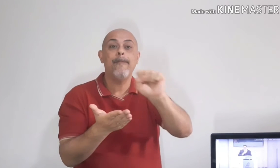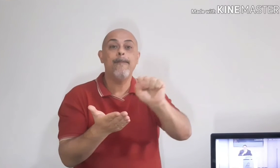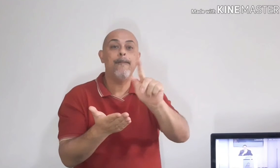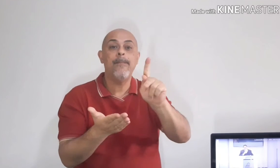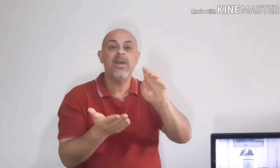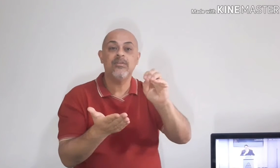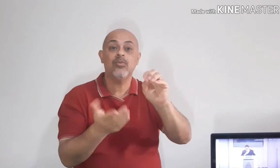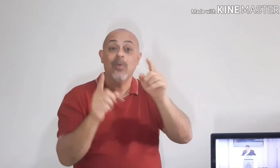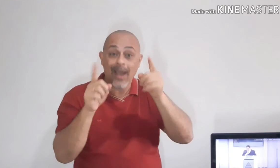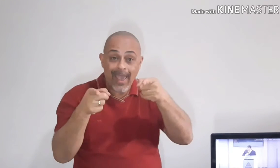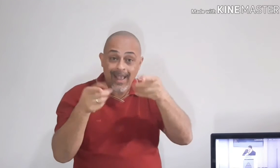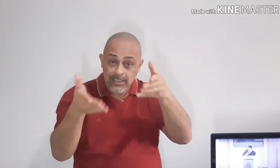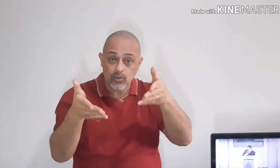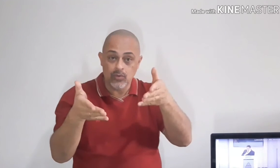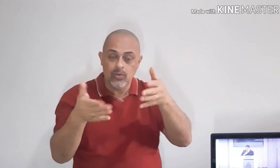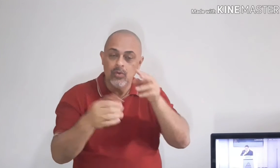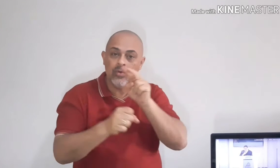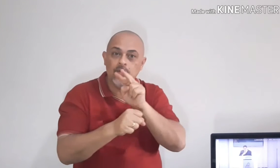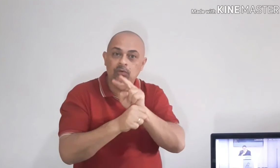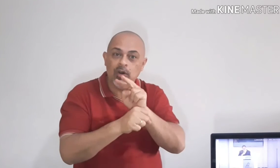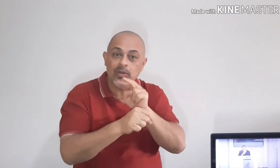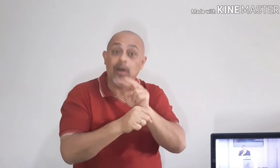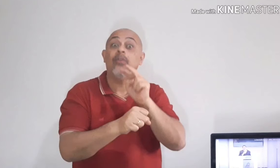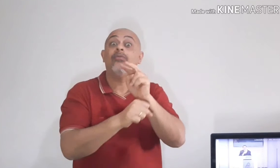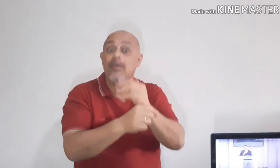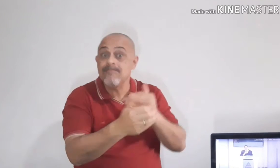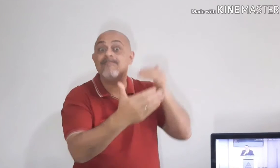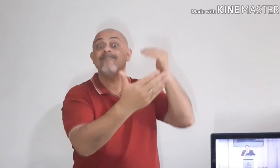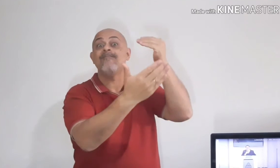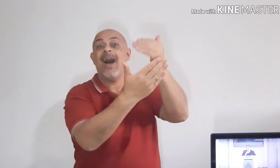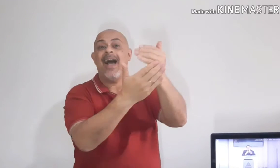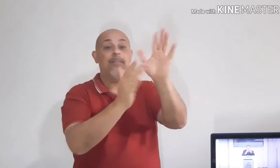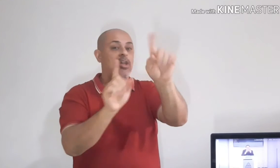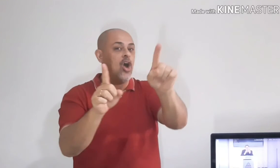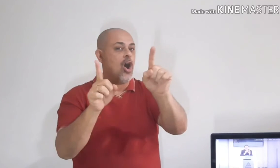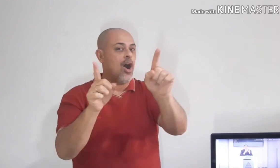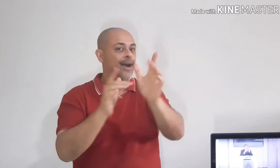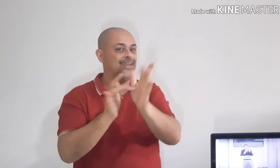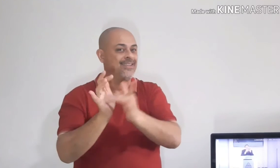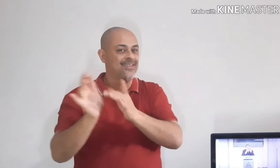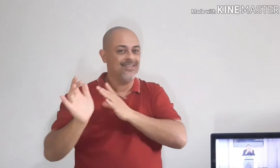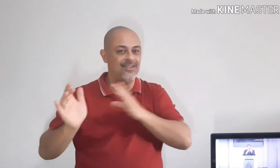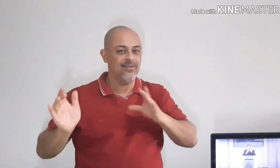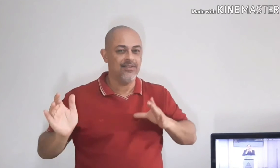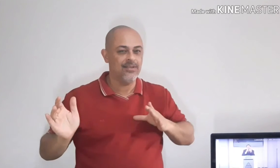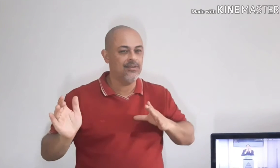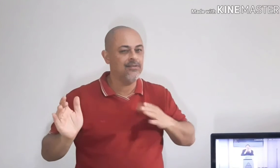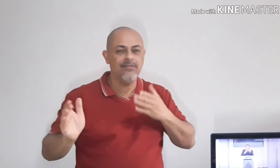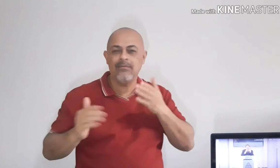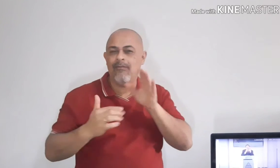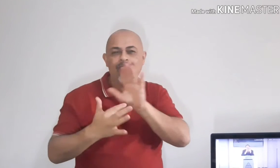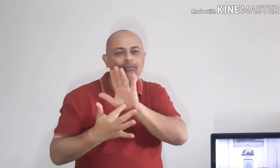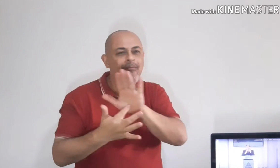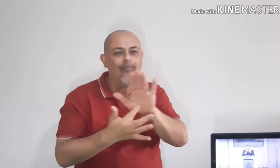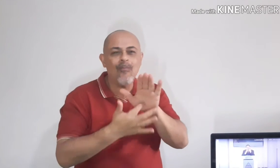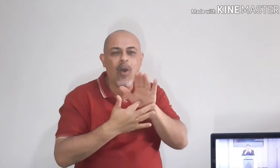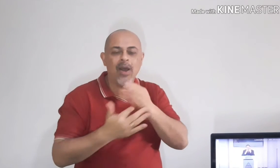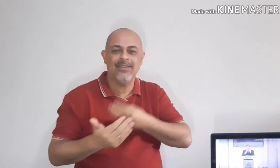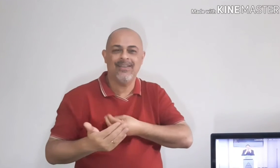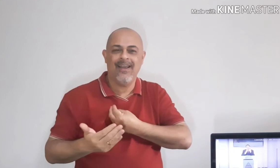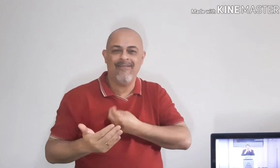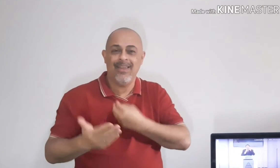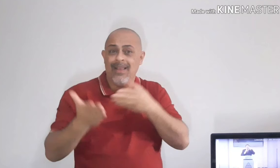nossas almas. Mas é interessante como Jesus demonstra isso. Ele demonstra olhar com um olhar